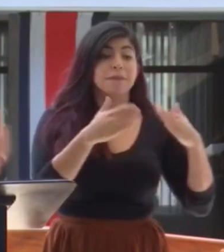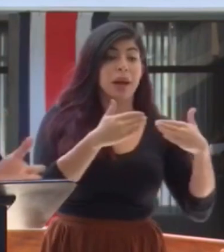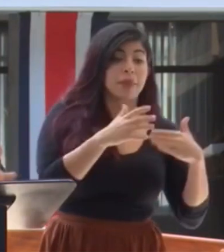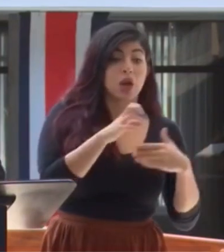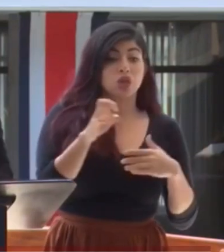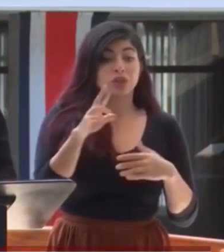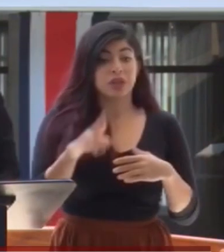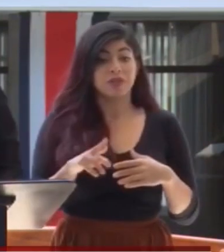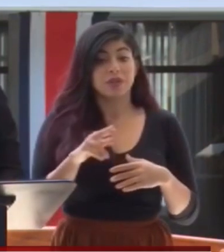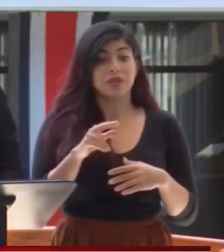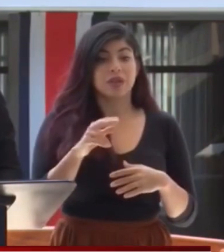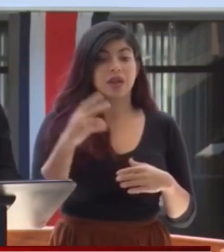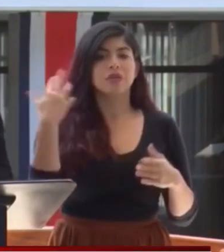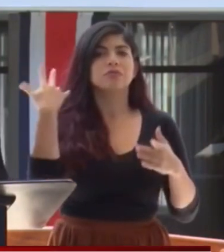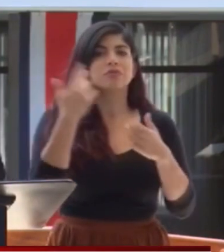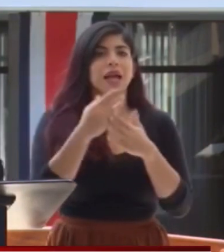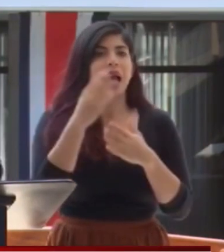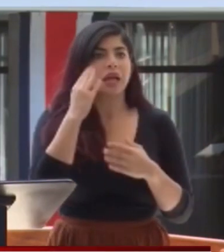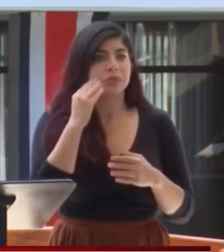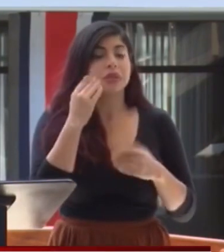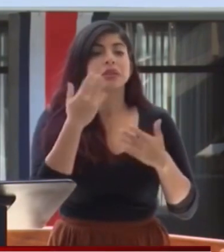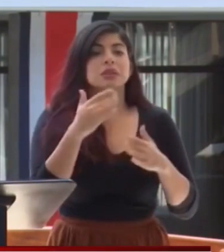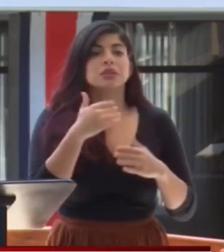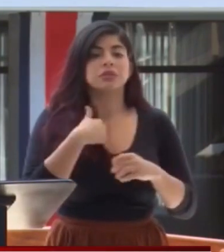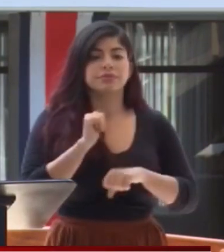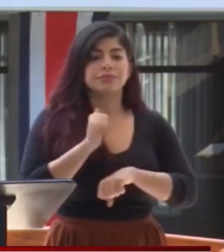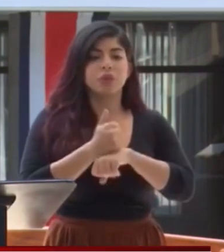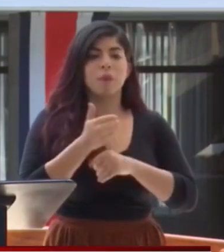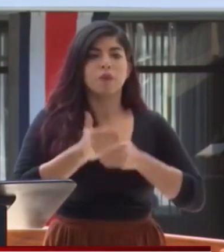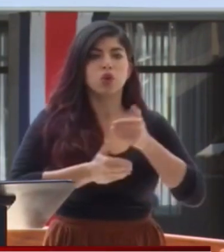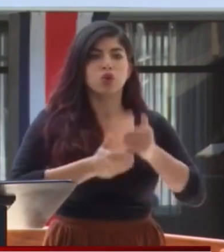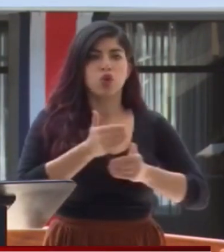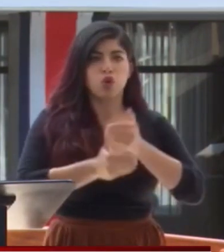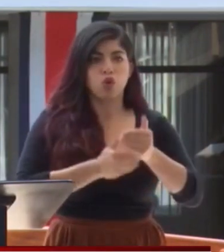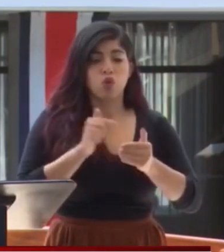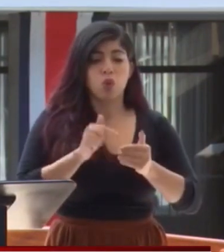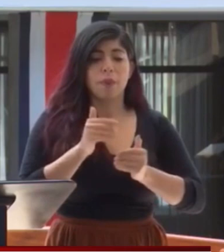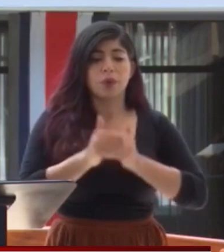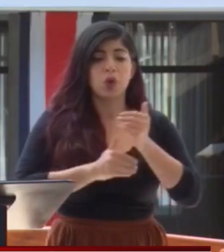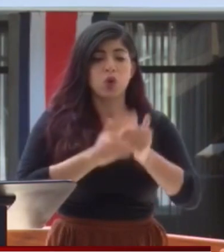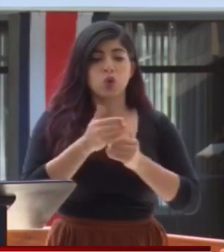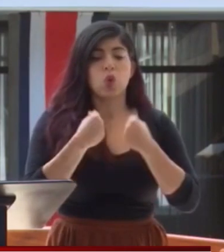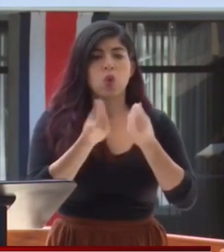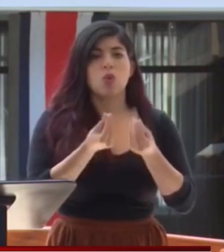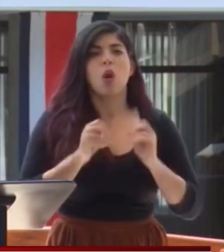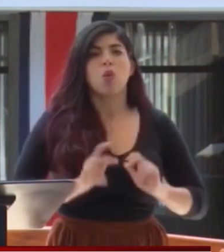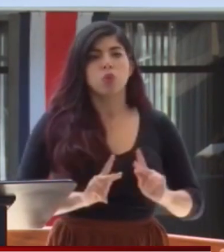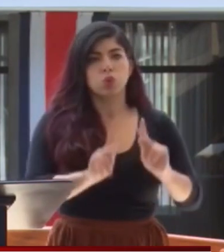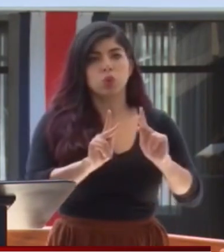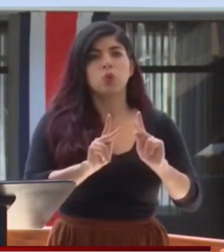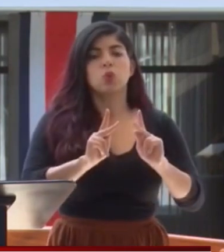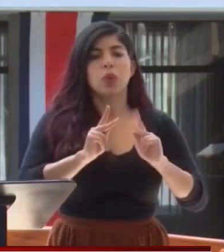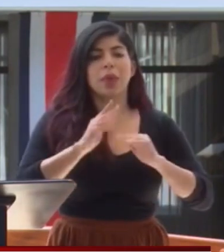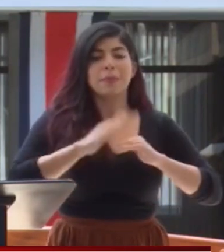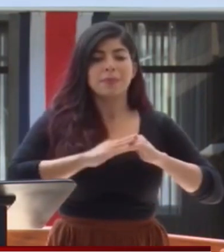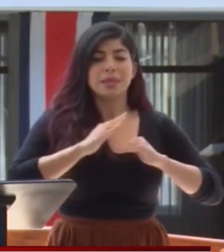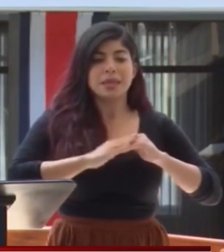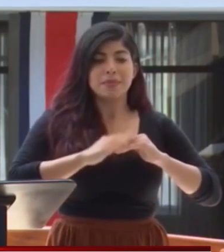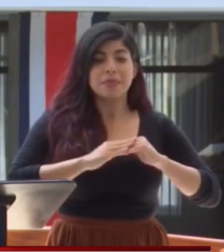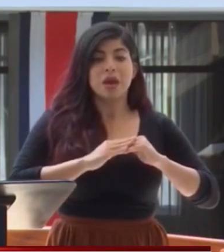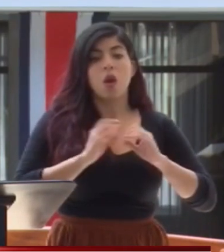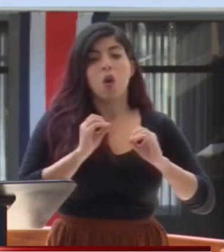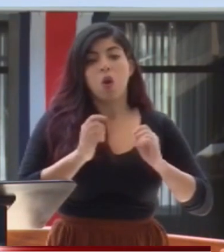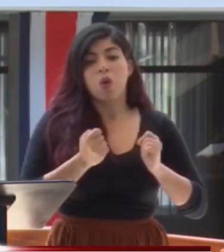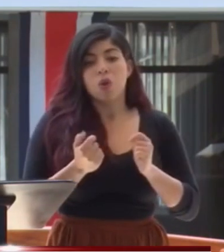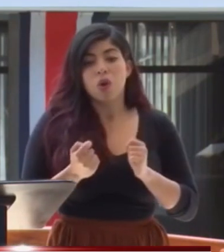Panamá y Costa Rica ya no solo tienen experiencia, sino que tienen protocolos, protocolos que han permitido minimizar, si